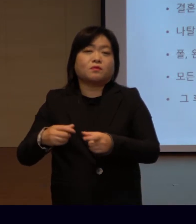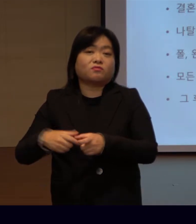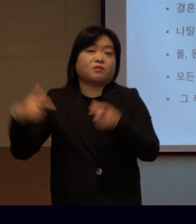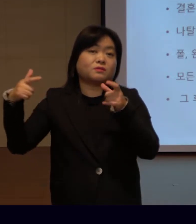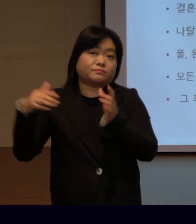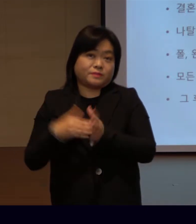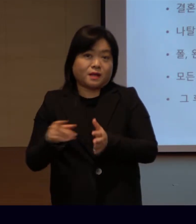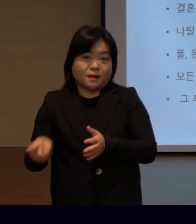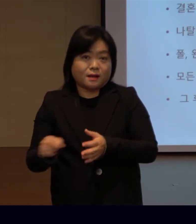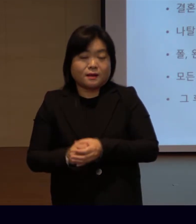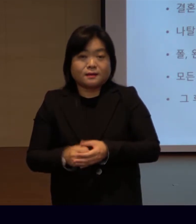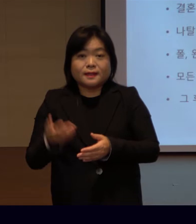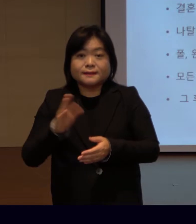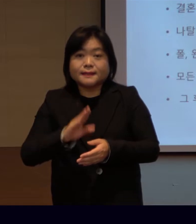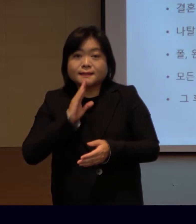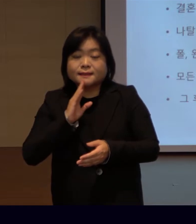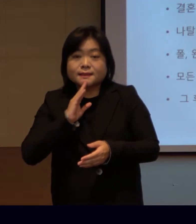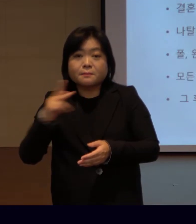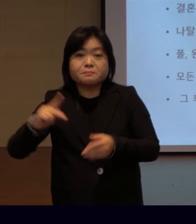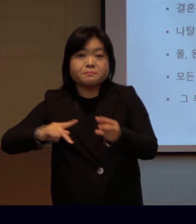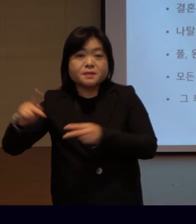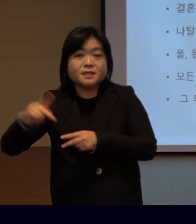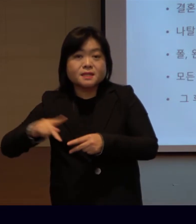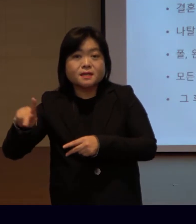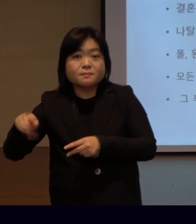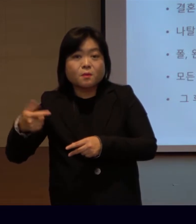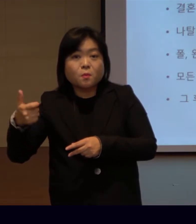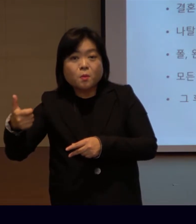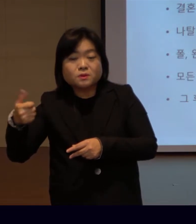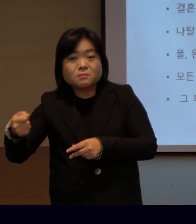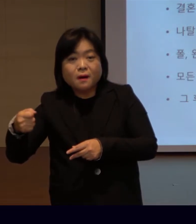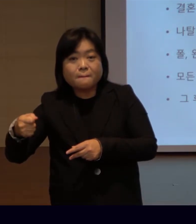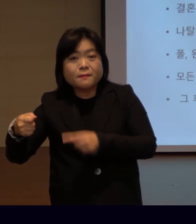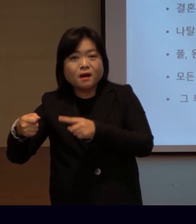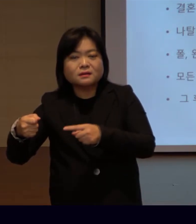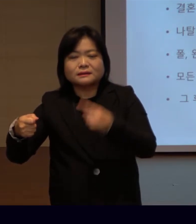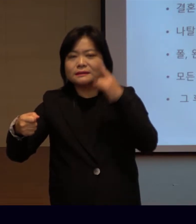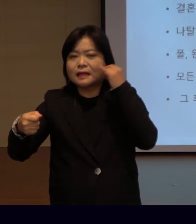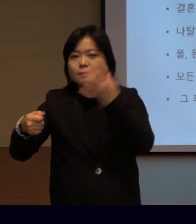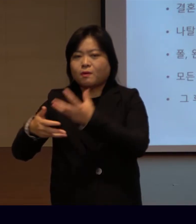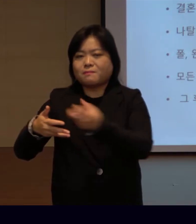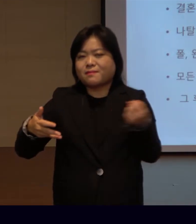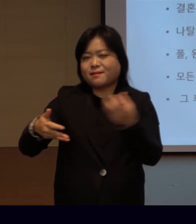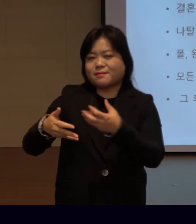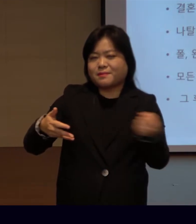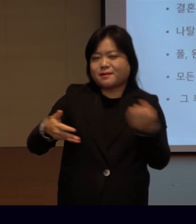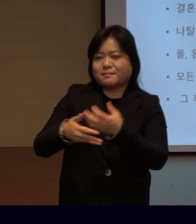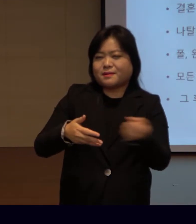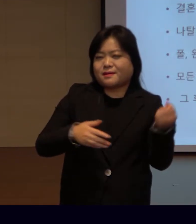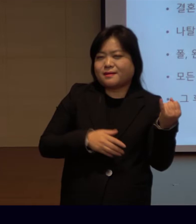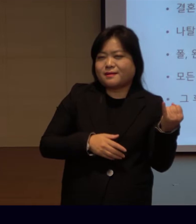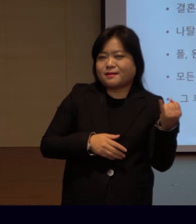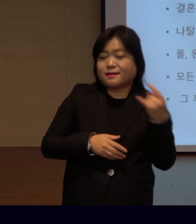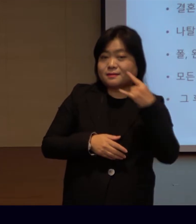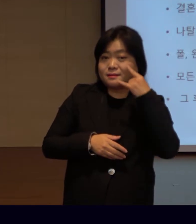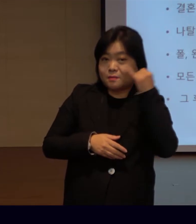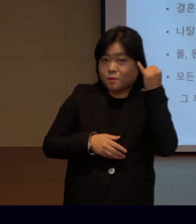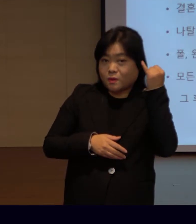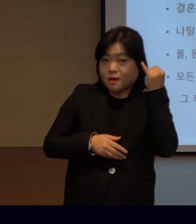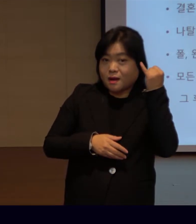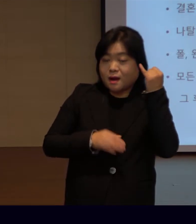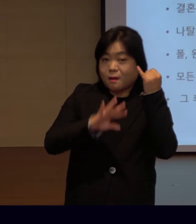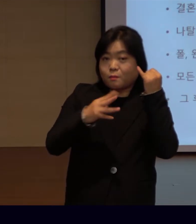그런데 사실은 이 빚은 장모의 손으로 다 들어간 겁니다. 장모가 시골에 남아서